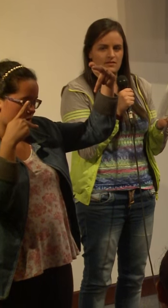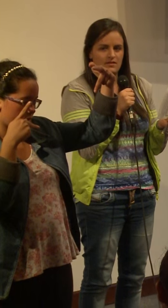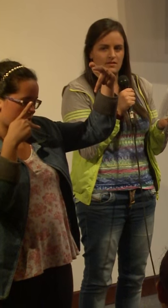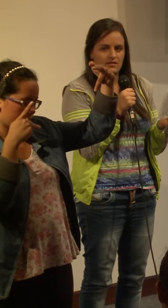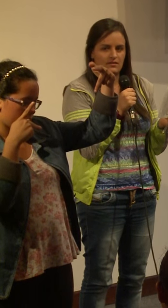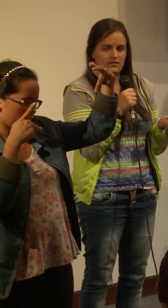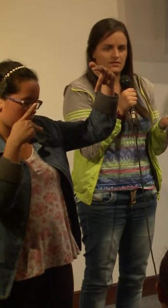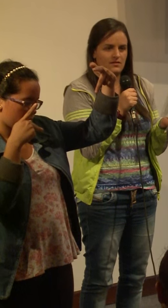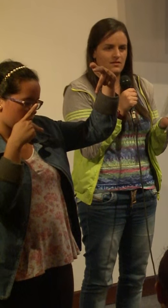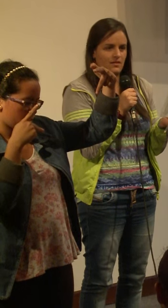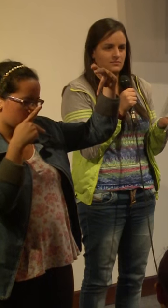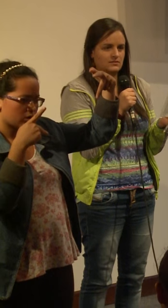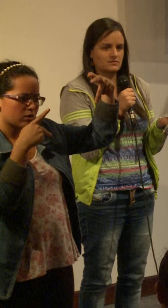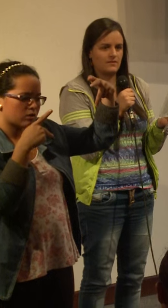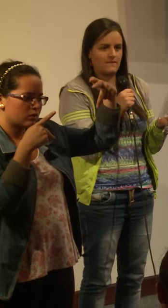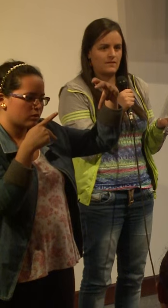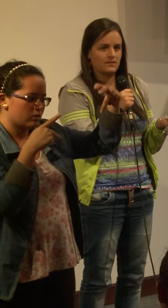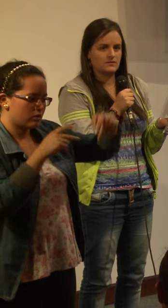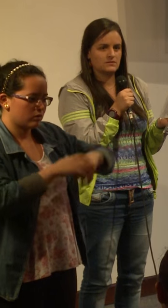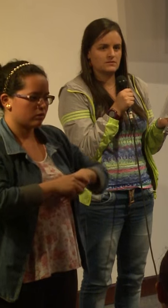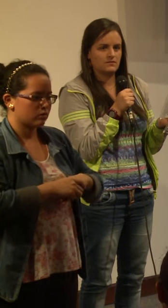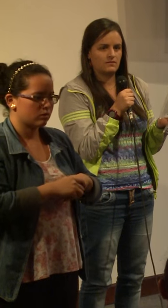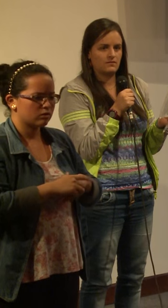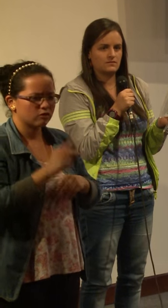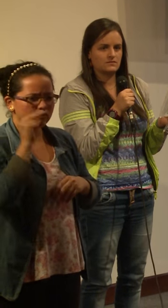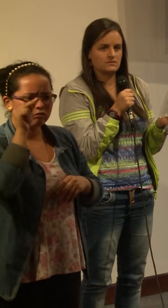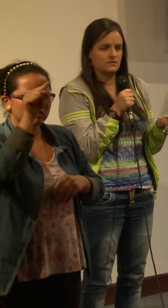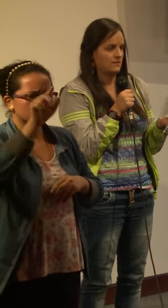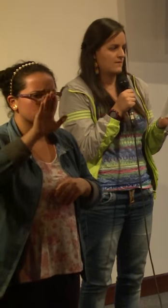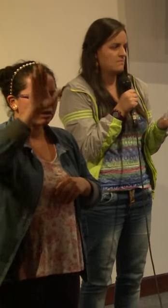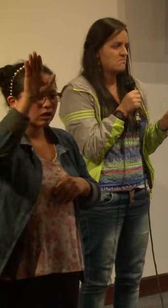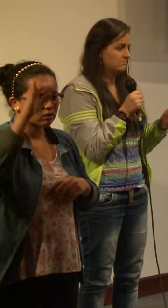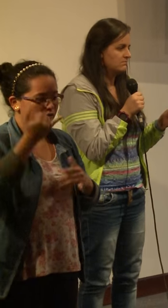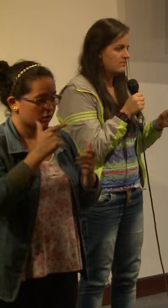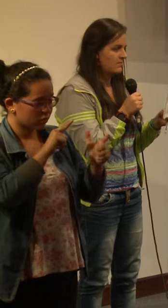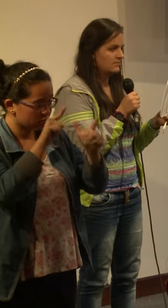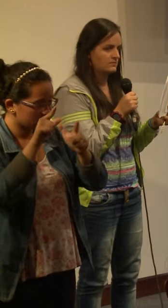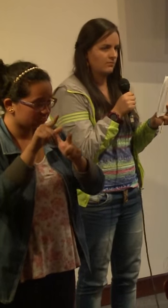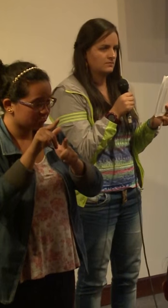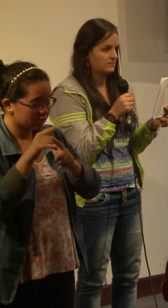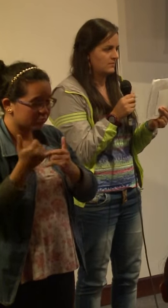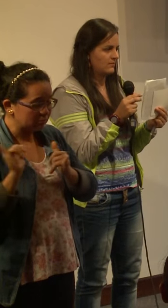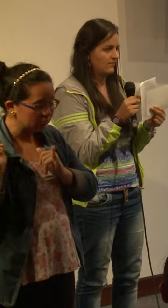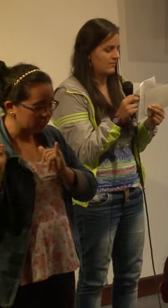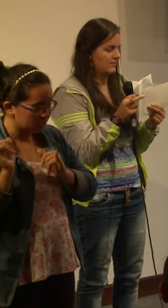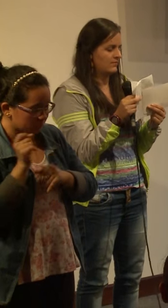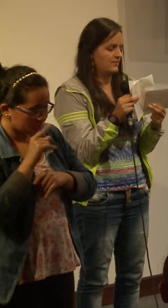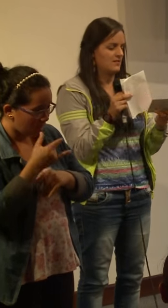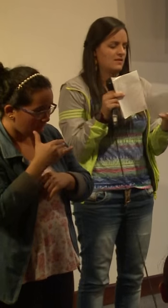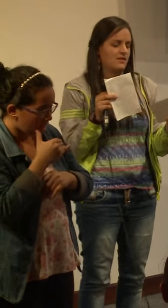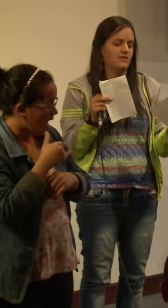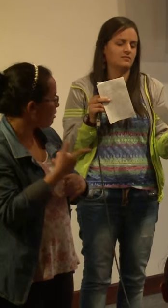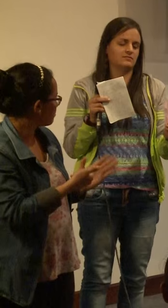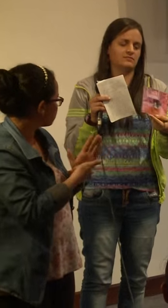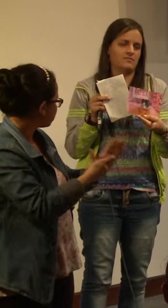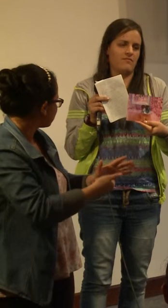¿Otra pregunta? Por allá había una mano atrás, allá. ¿Listo? ¿Vagas? Pues ya la pongo.